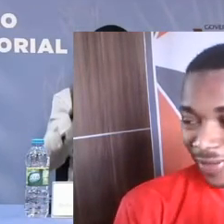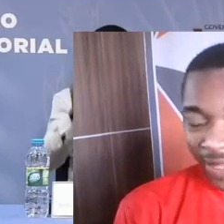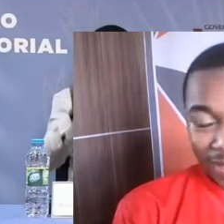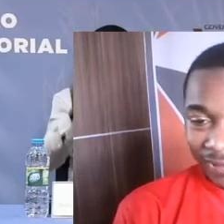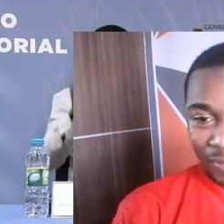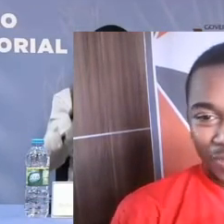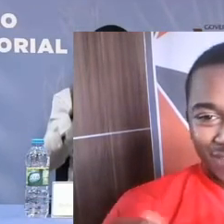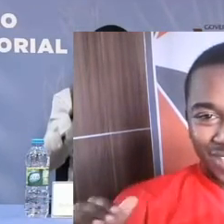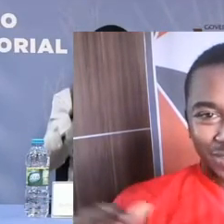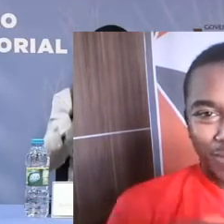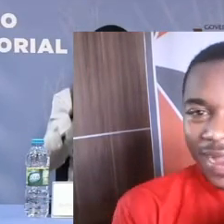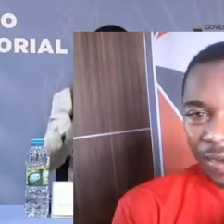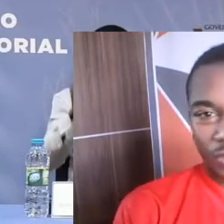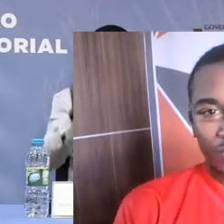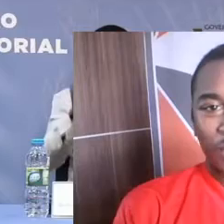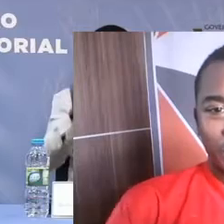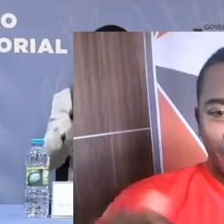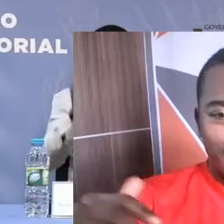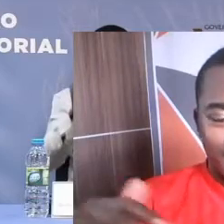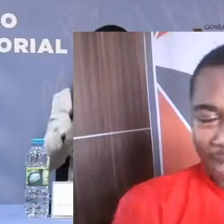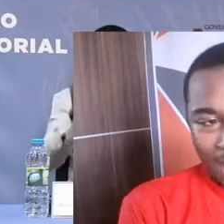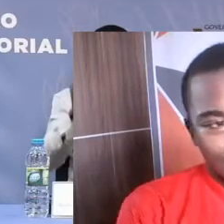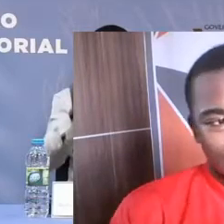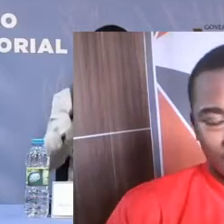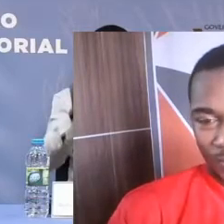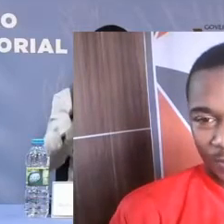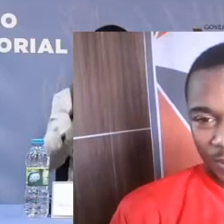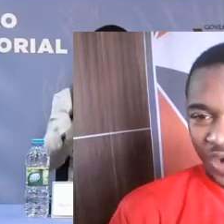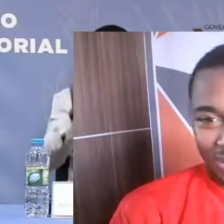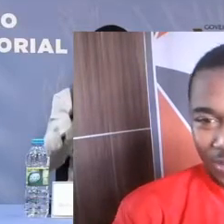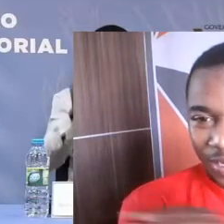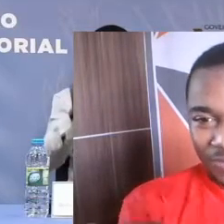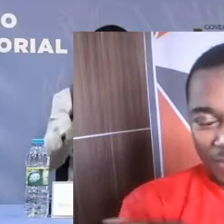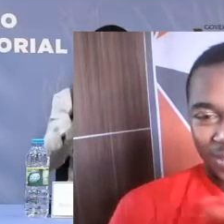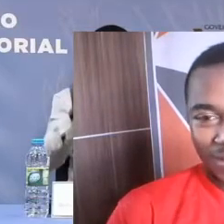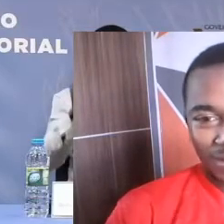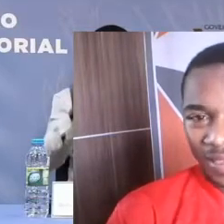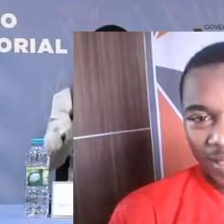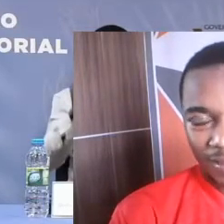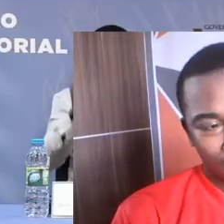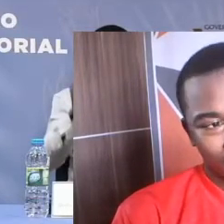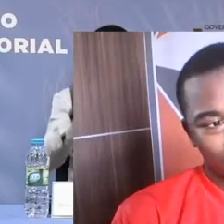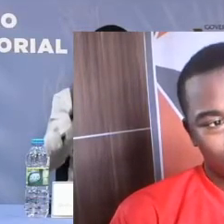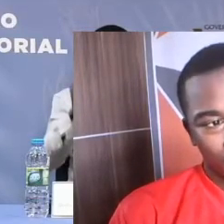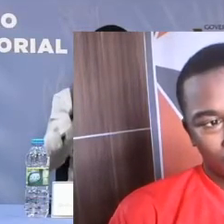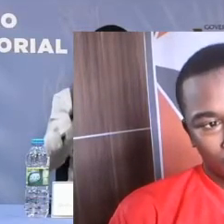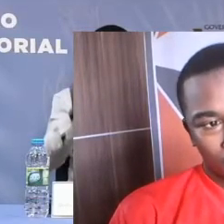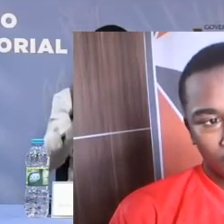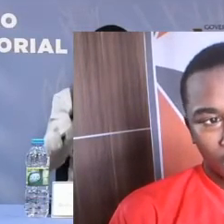se prevenir, vamos lavar as mãos, vamos ficar em casa. Quarentena não vai matar ninguém.